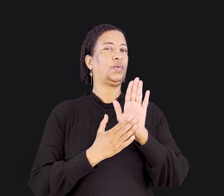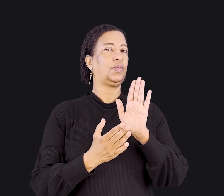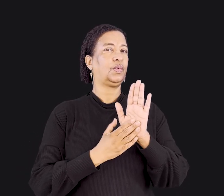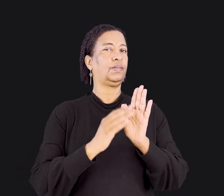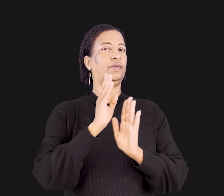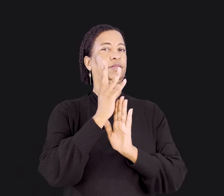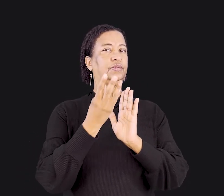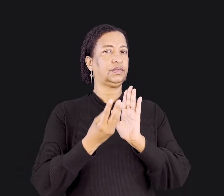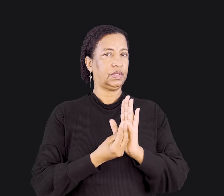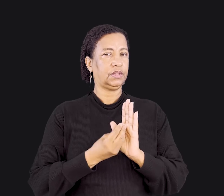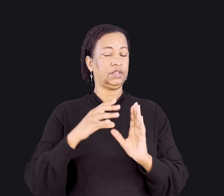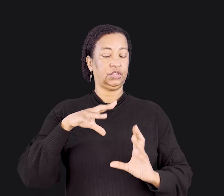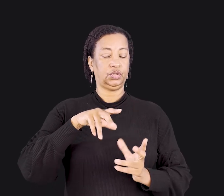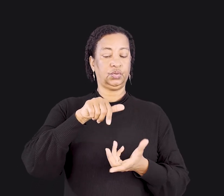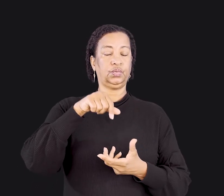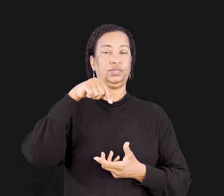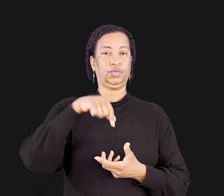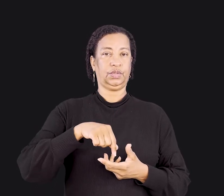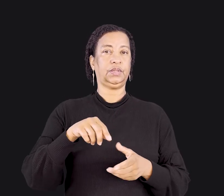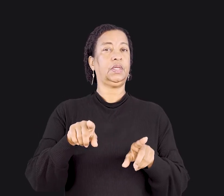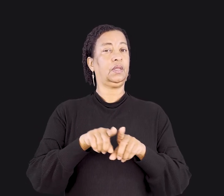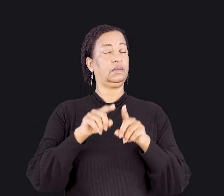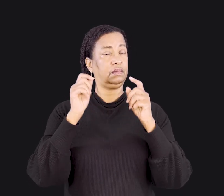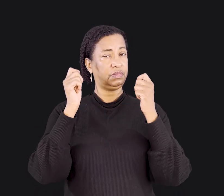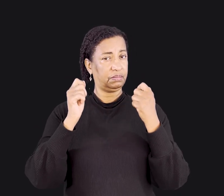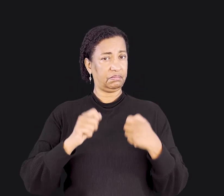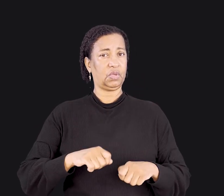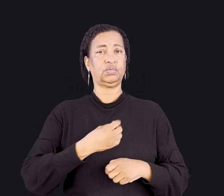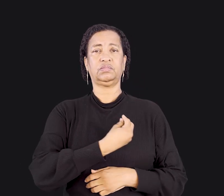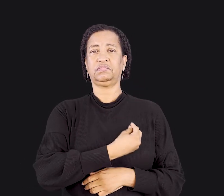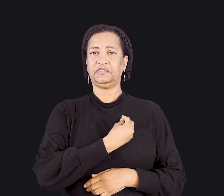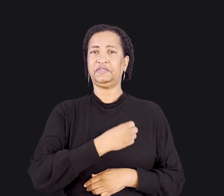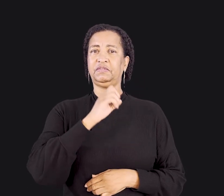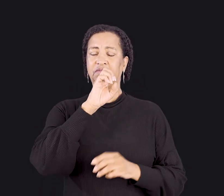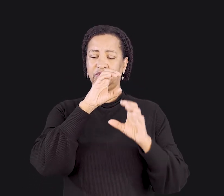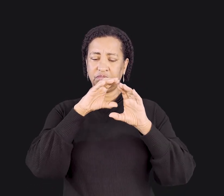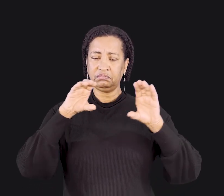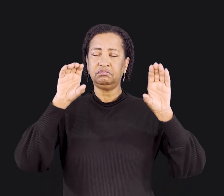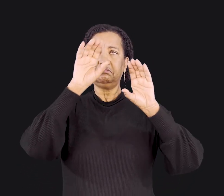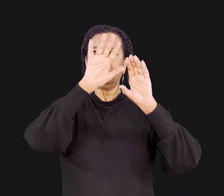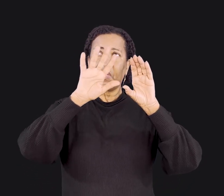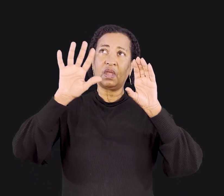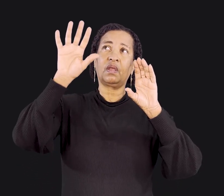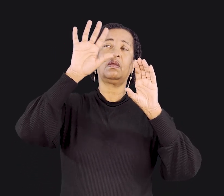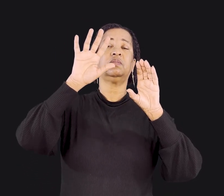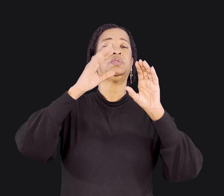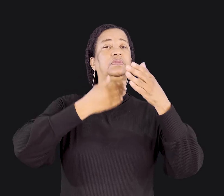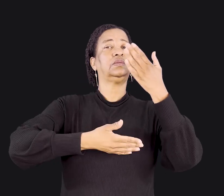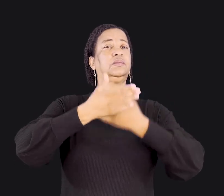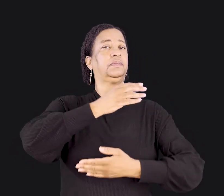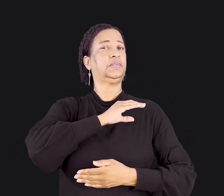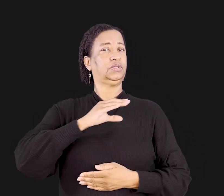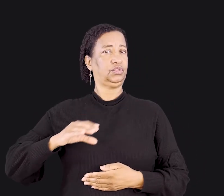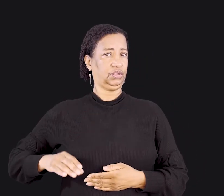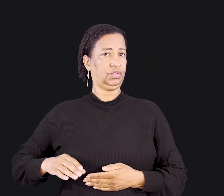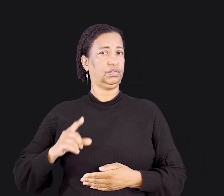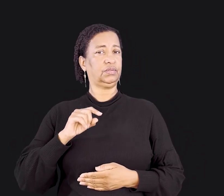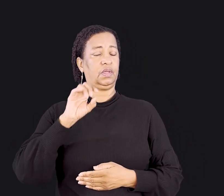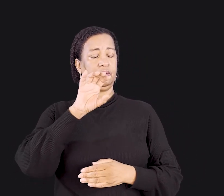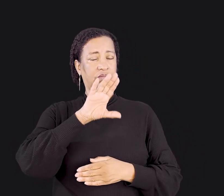da igreja neste mundo e que é possível viver nas dimensões celestiais em Cristo. É nas regiões